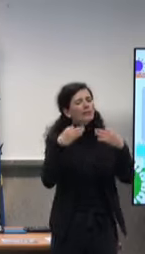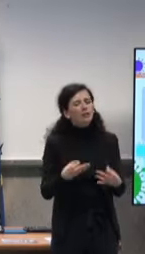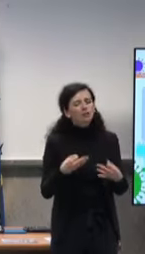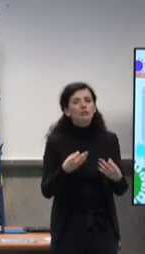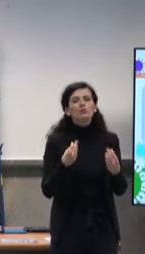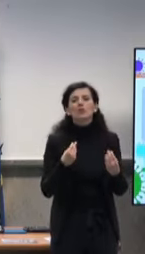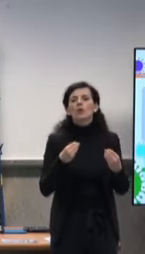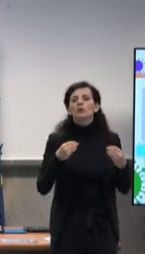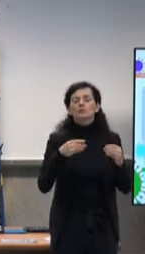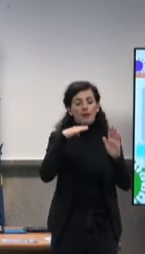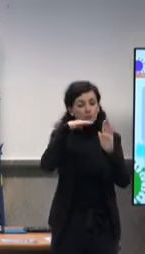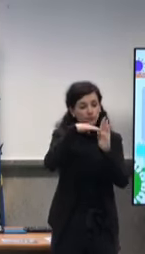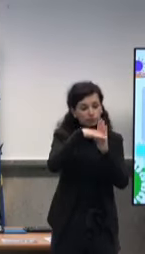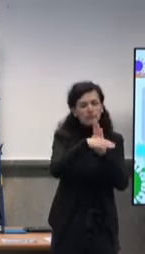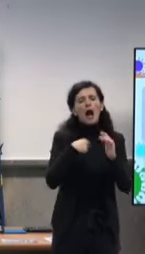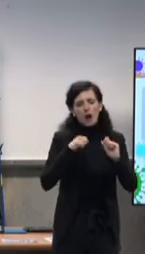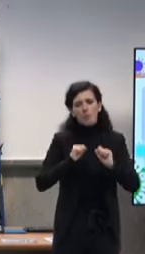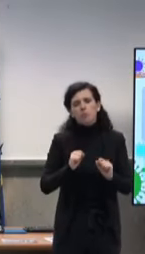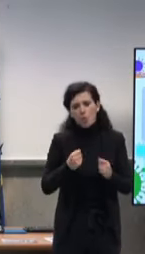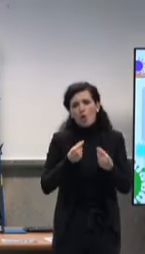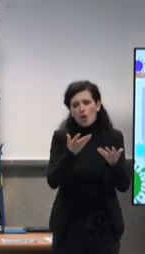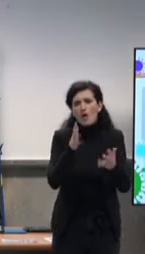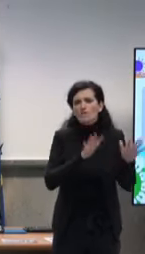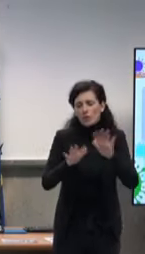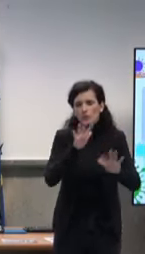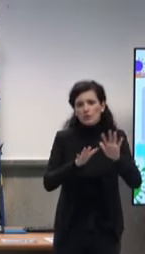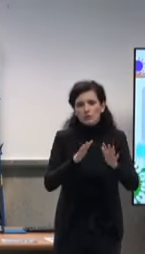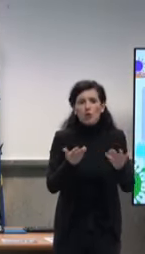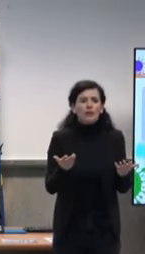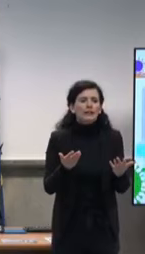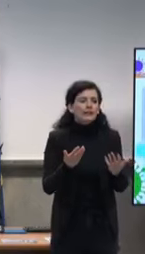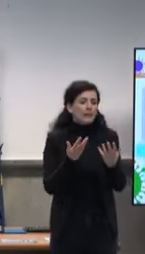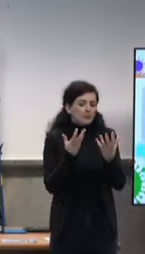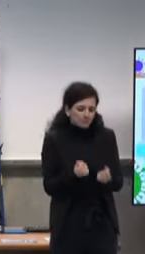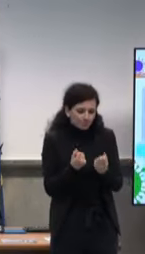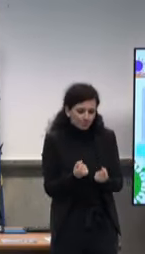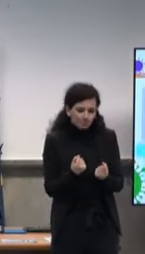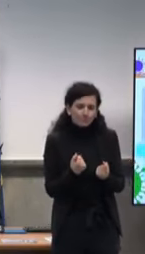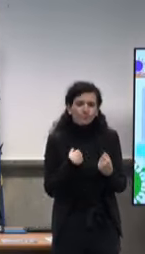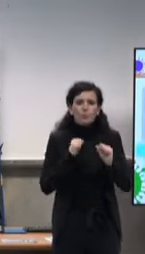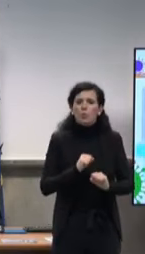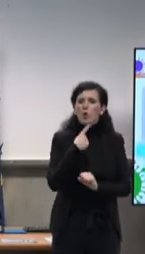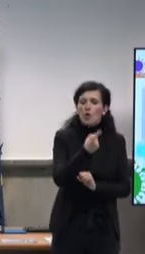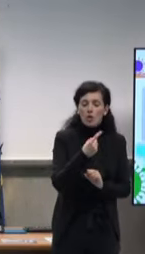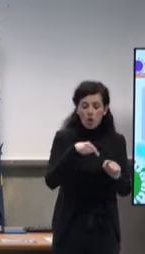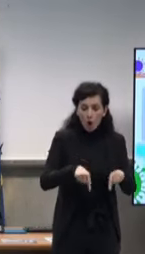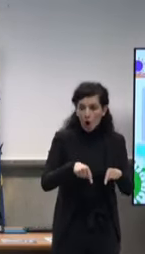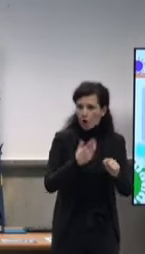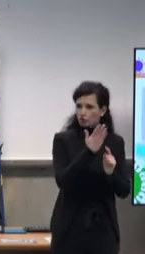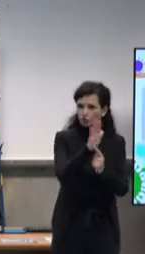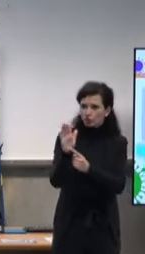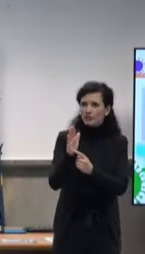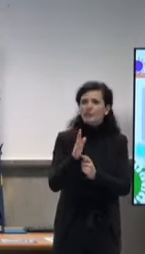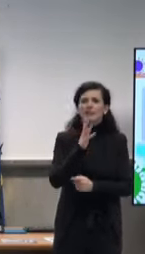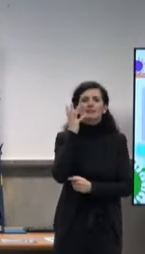quanto che alla curva e certamente per essere molto concreti il tema che oggi ci qui abbiamo focalizzato che le case di riposo